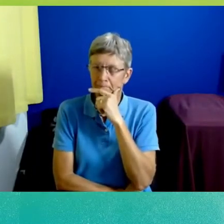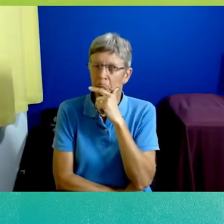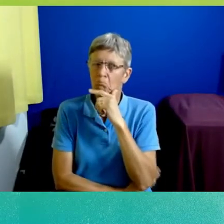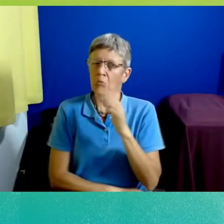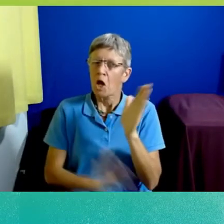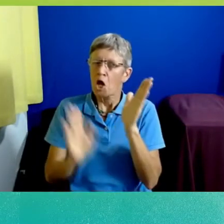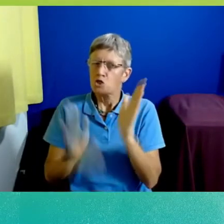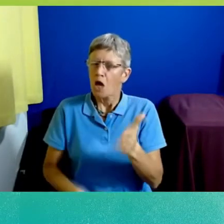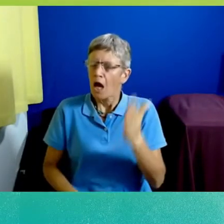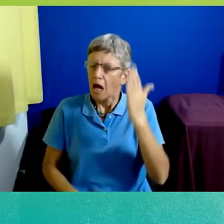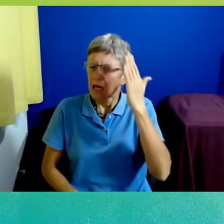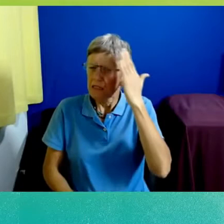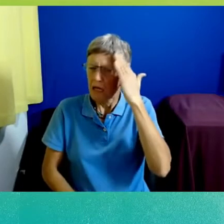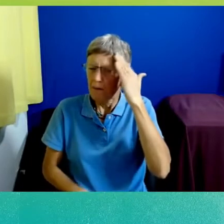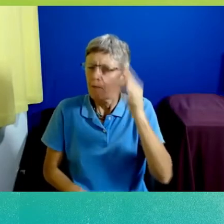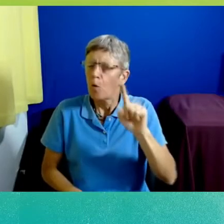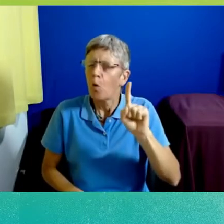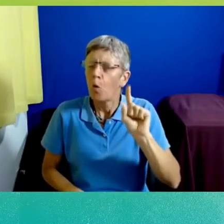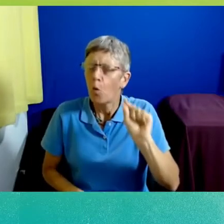primeiro,